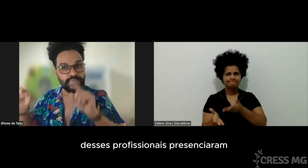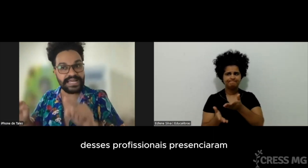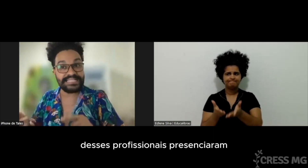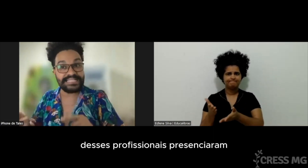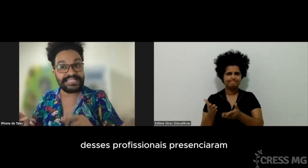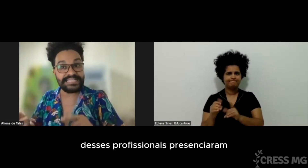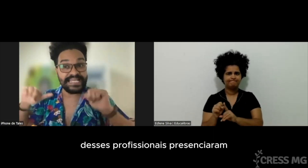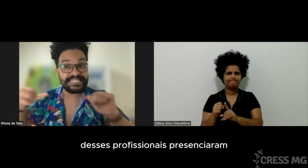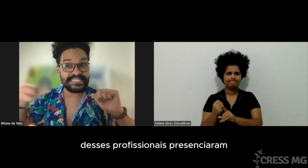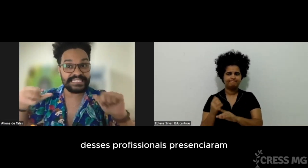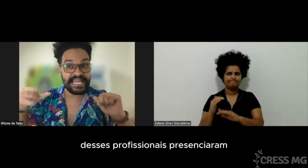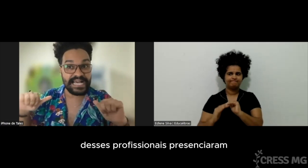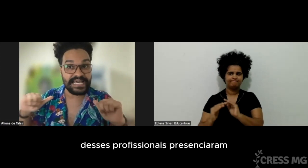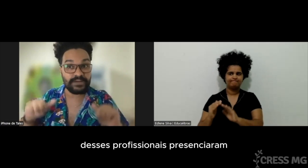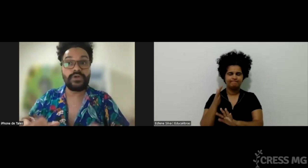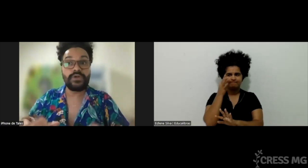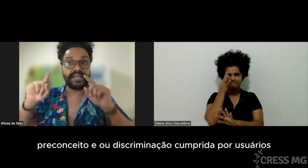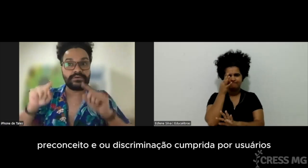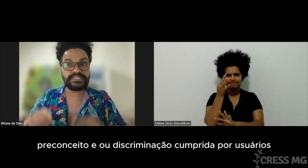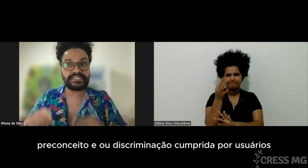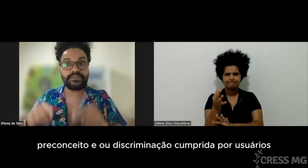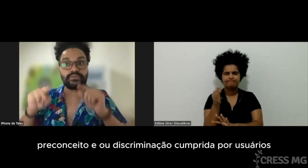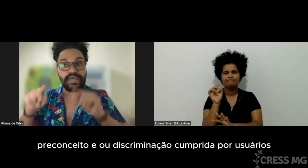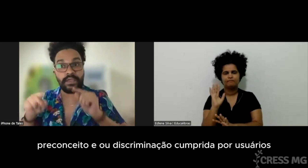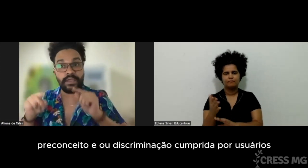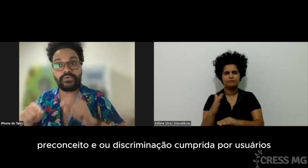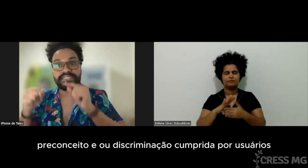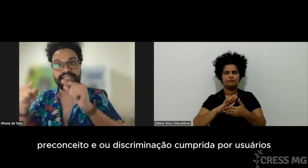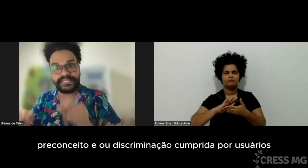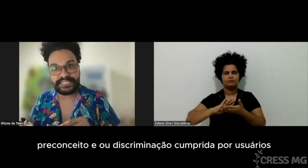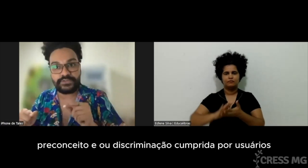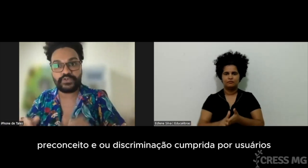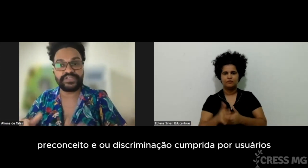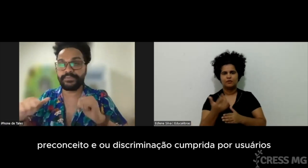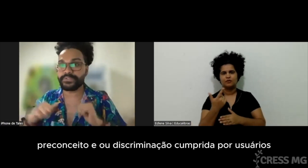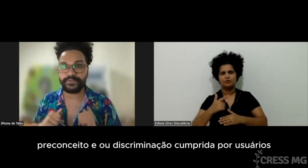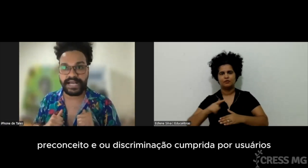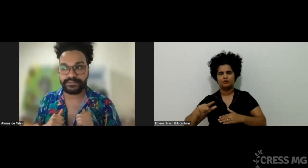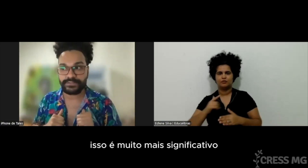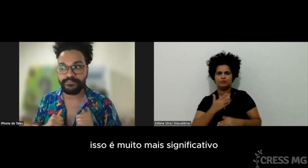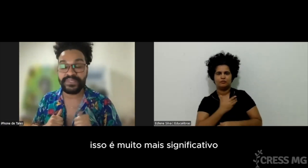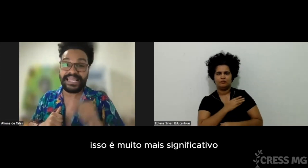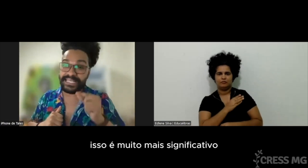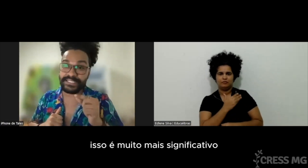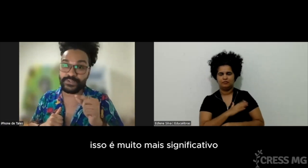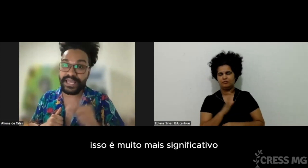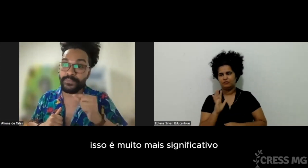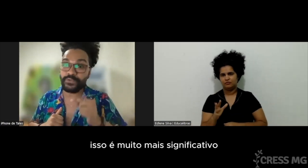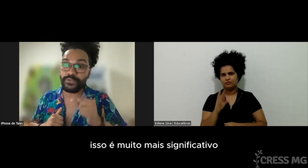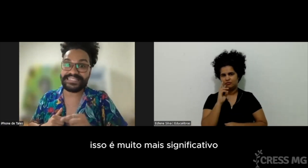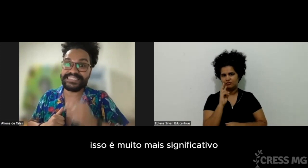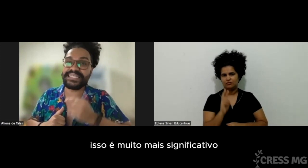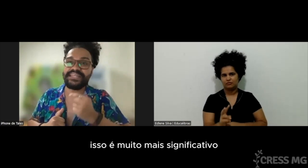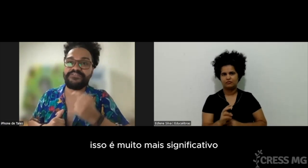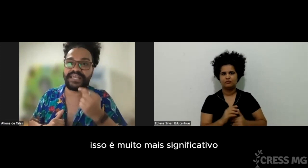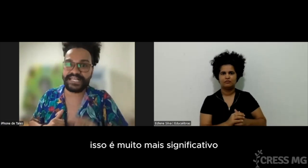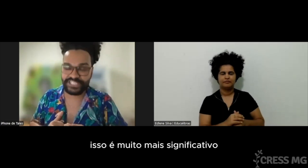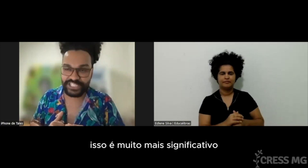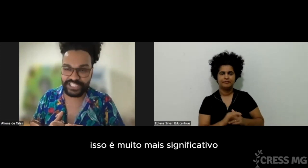desses profissionais presenciaram preconceito e ou discriminação sofrida por usuários. Isso é muito